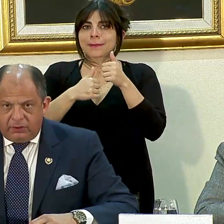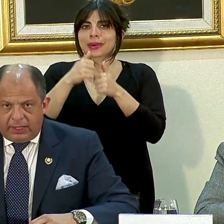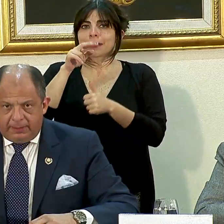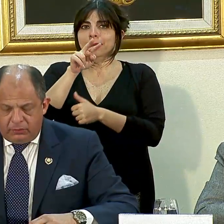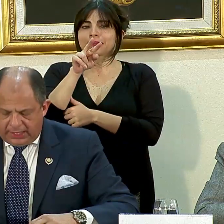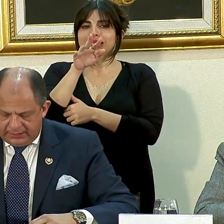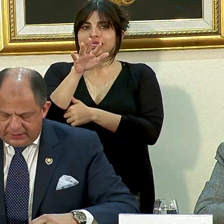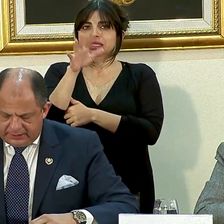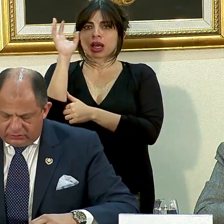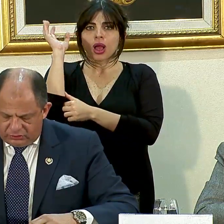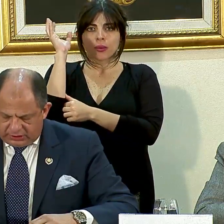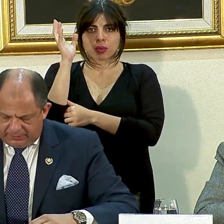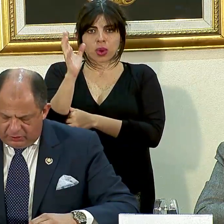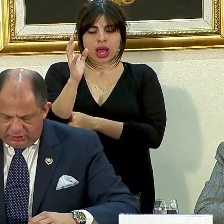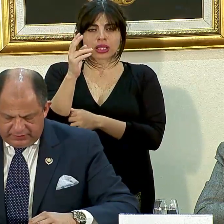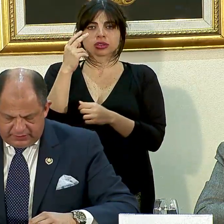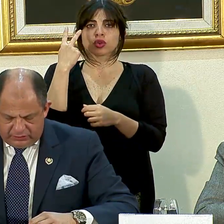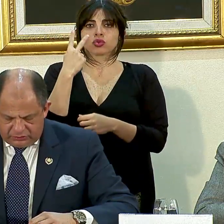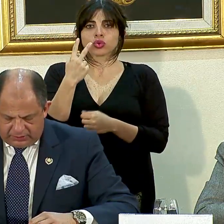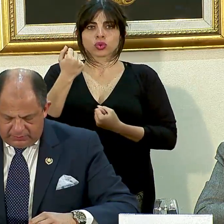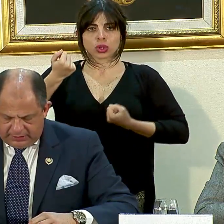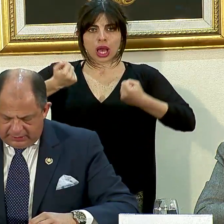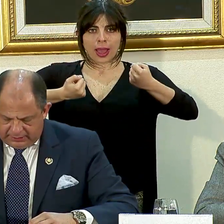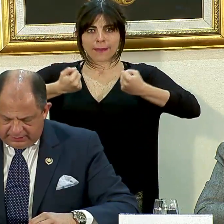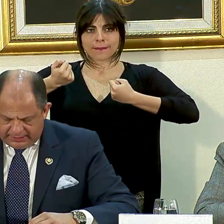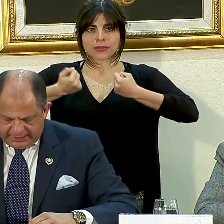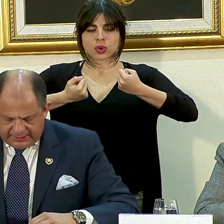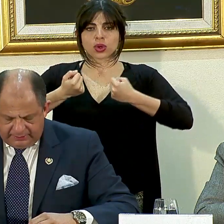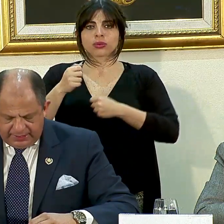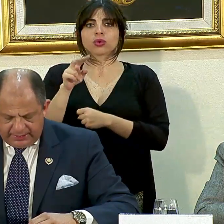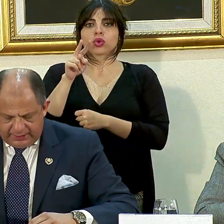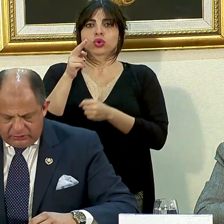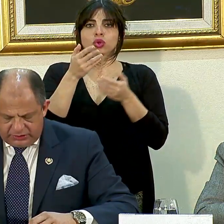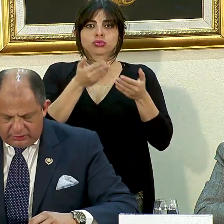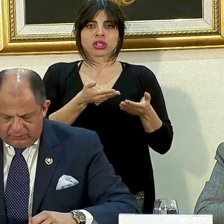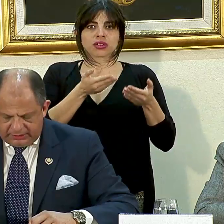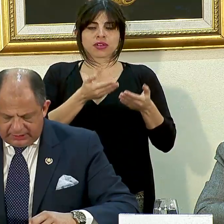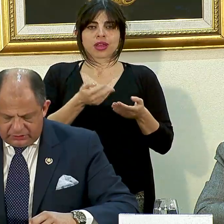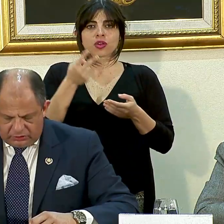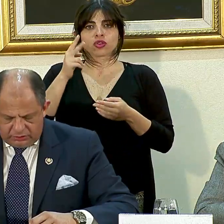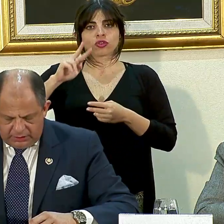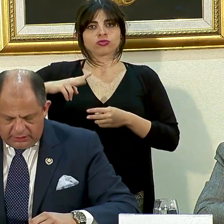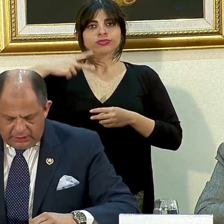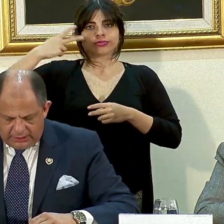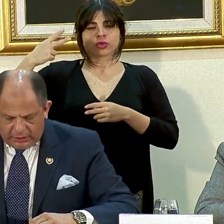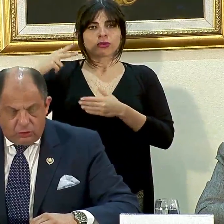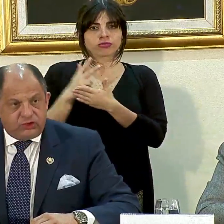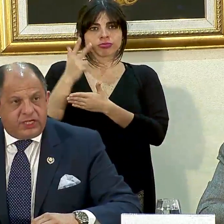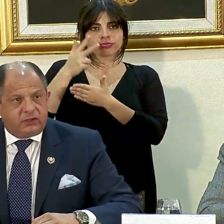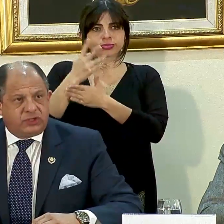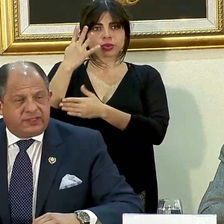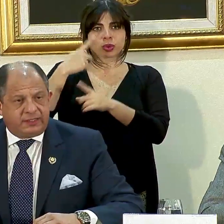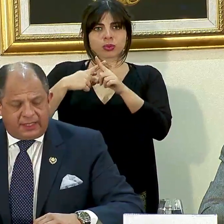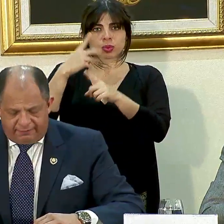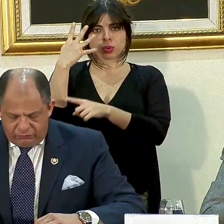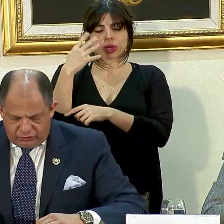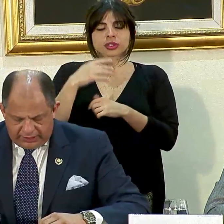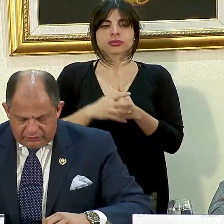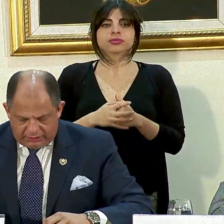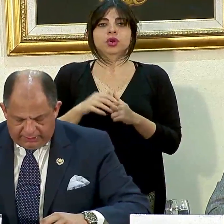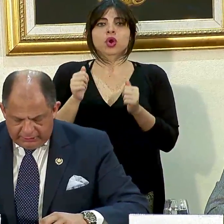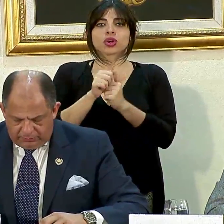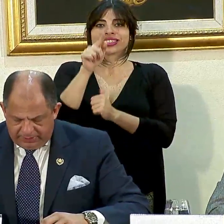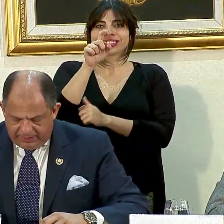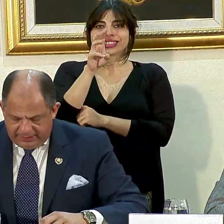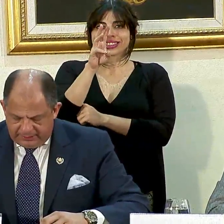25 ambulancias, dos camiones y dos de carga liviana y dos de doble tracción, con 160